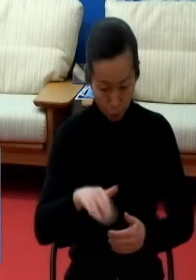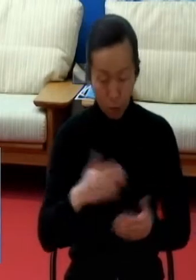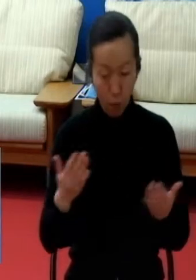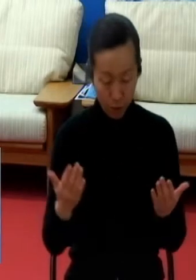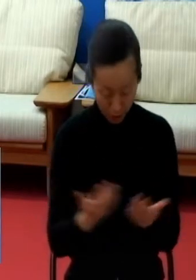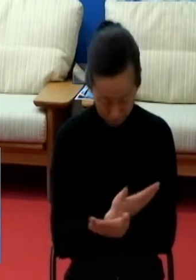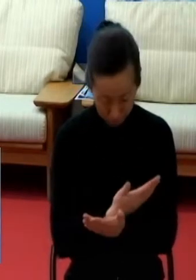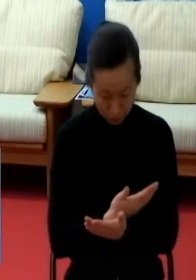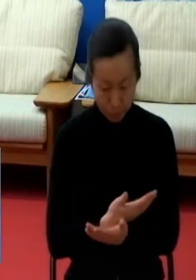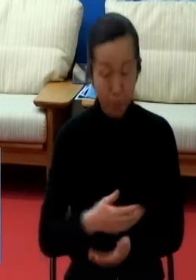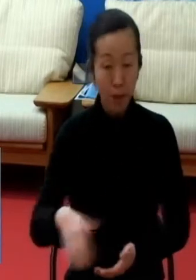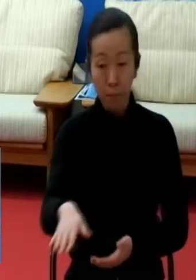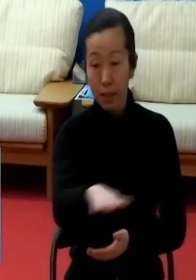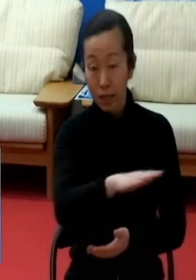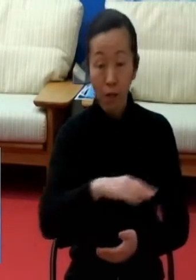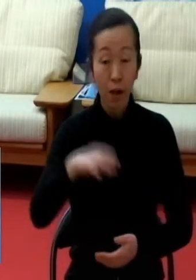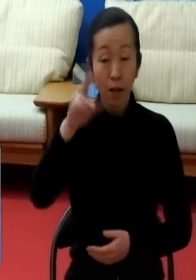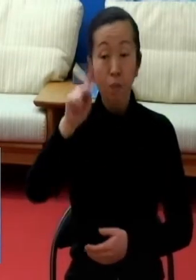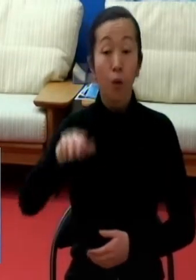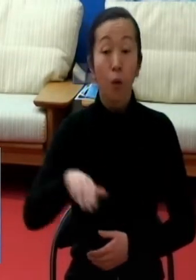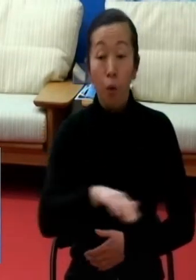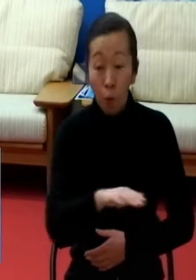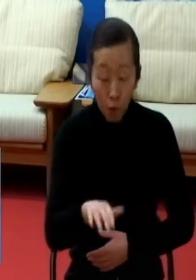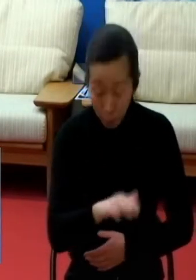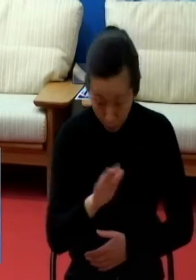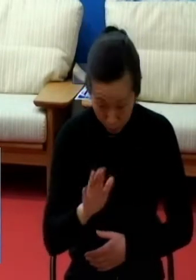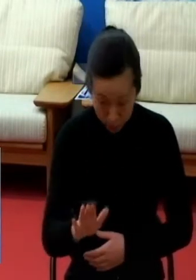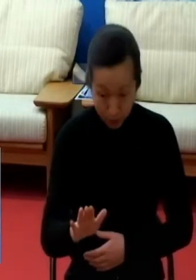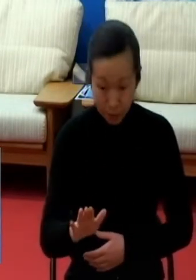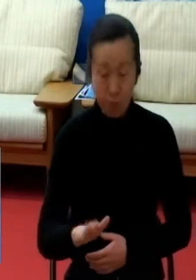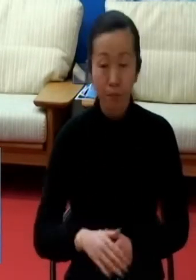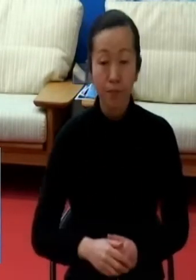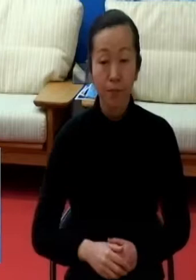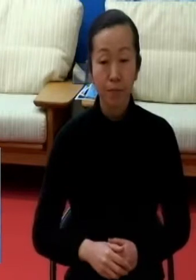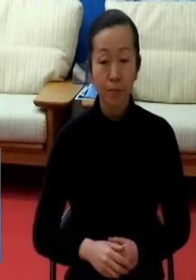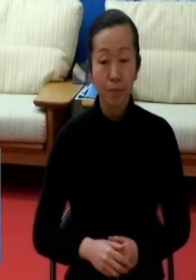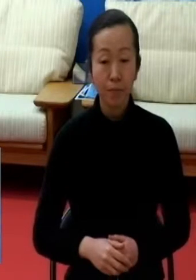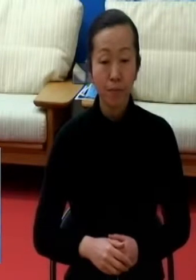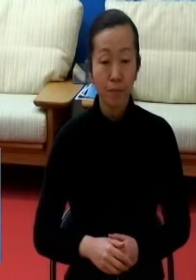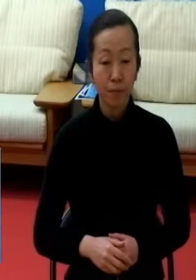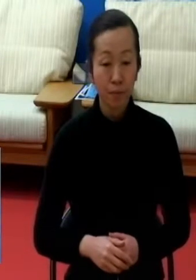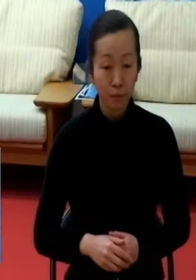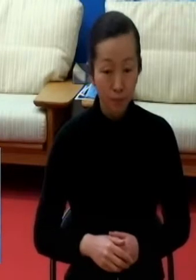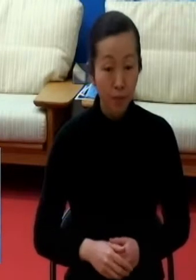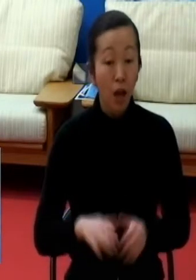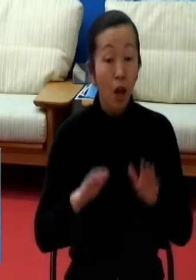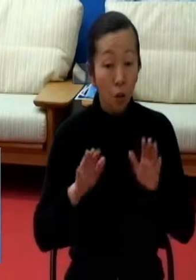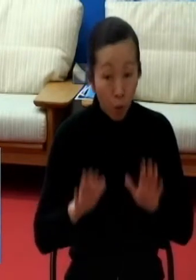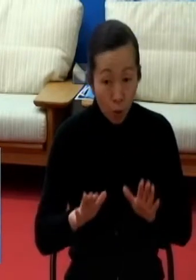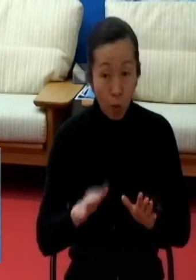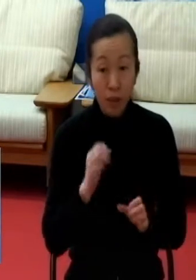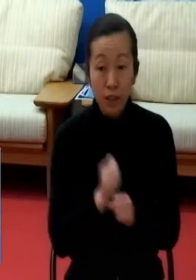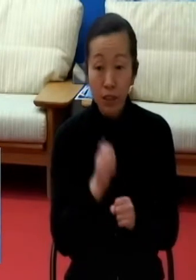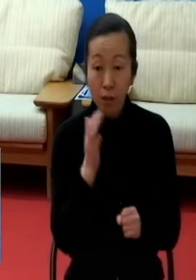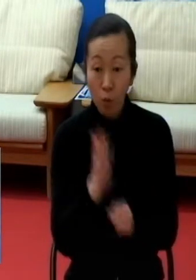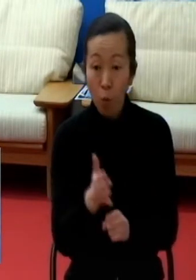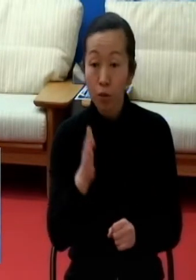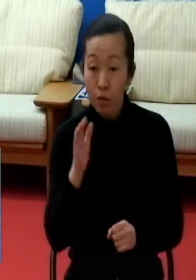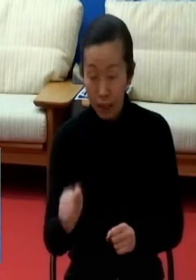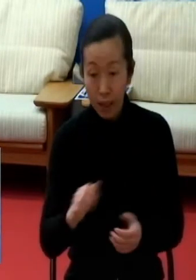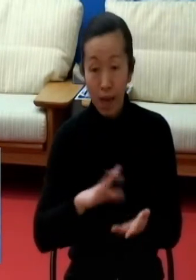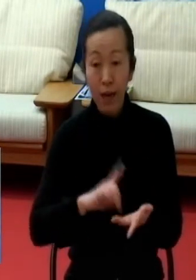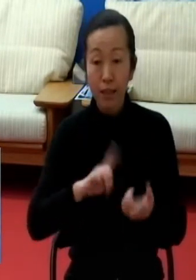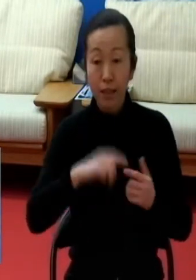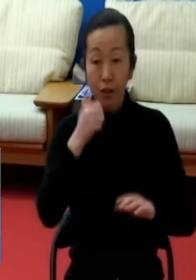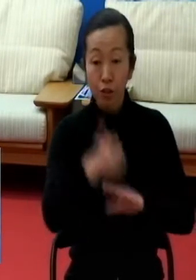여러분은 하나님 자녀입니다. 皆さんは神の子です。 예, 이 믿음의 주도권, 영적 주도권을 확실히 회복해야 되는 거예요. この信仰の霊的な主導